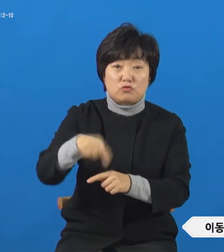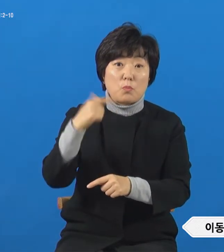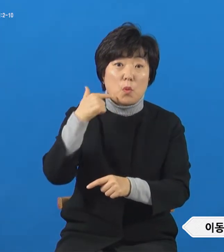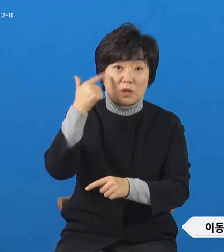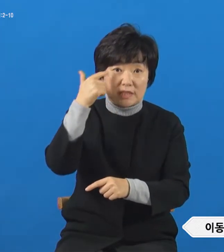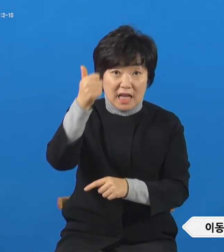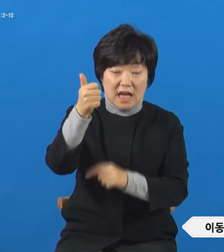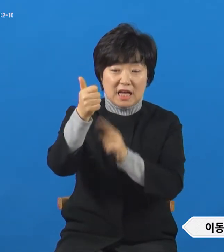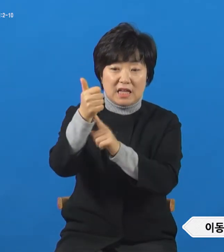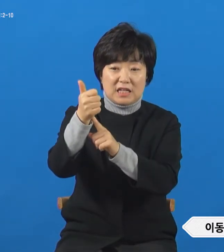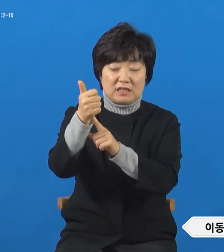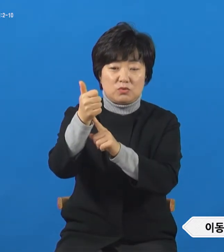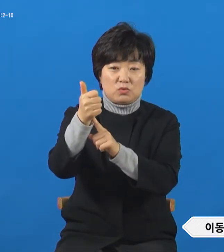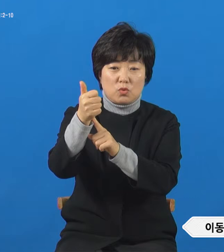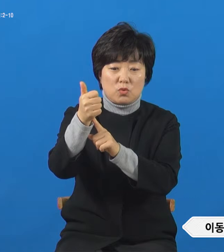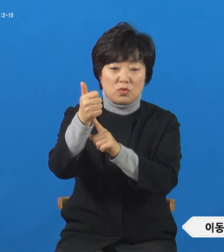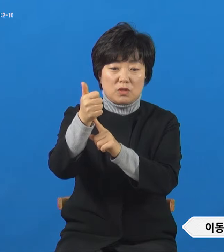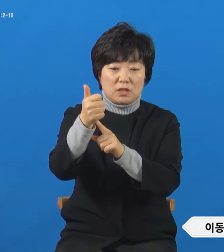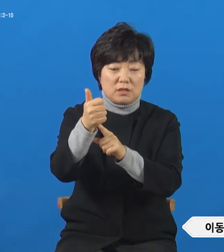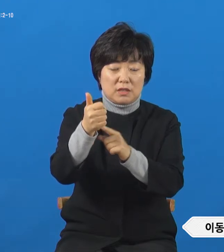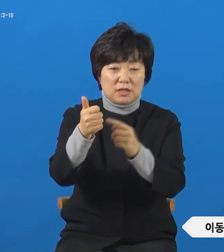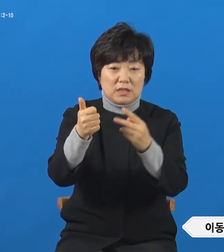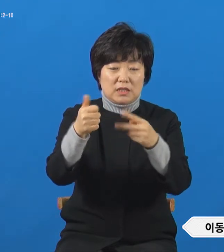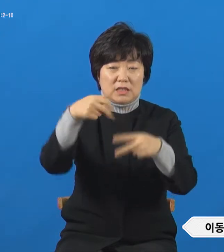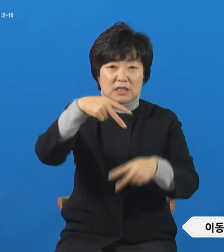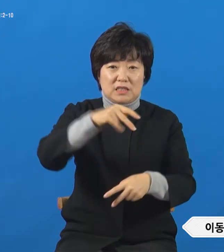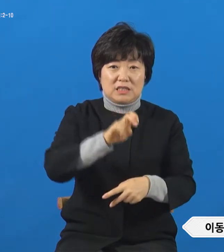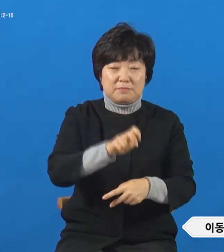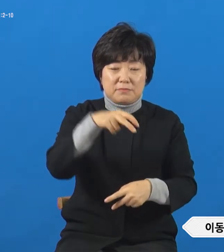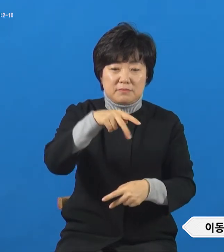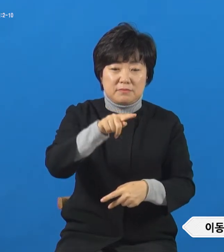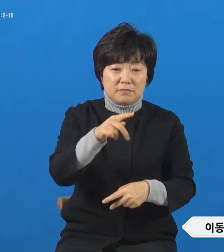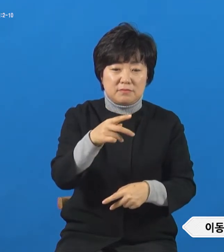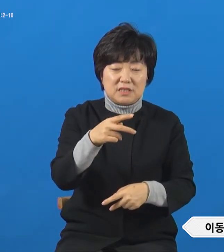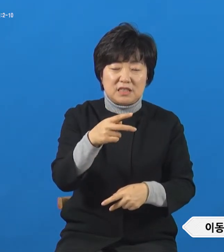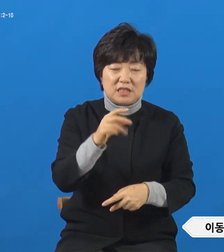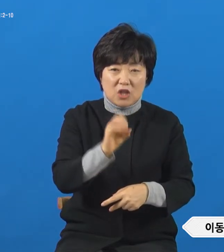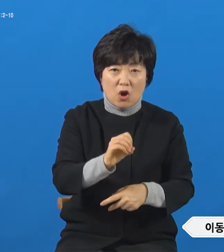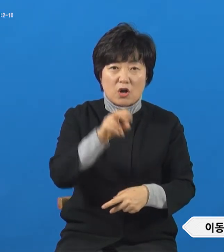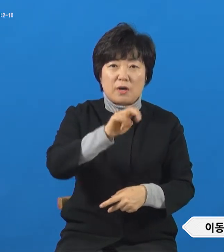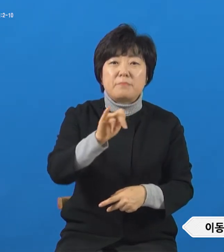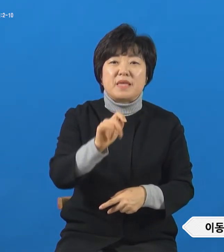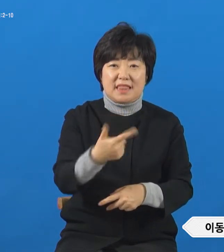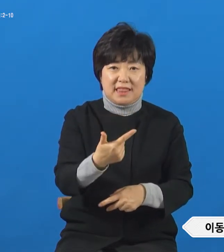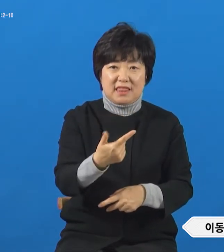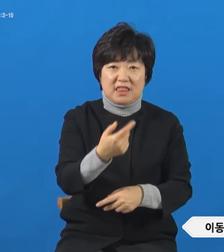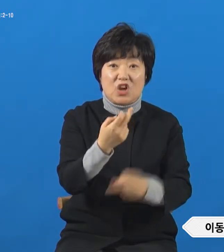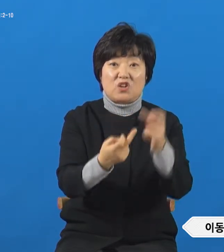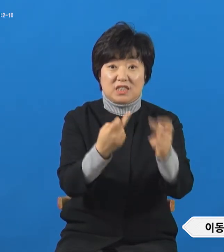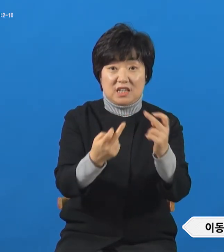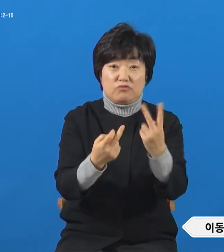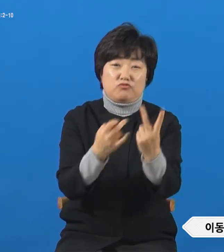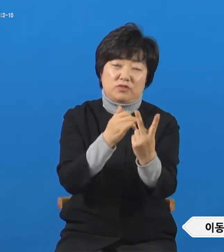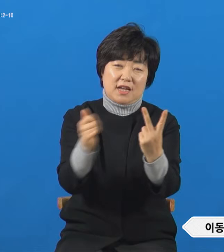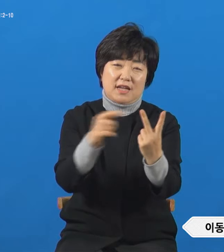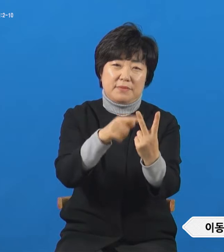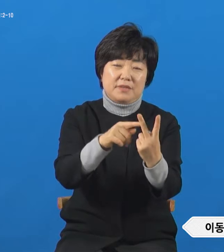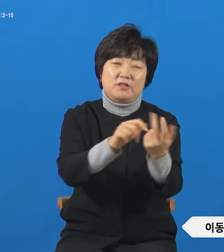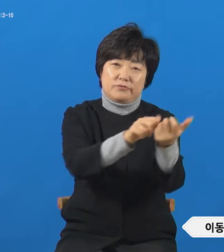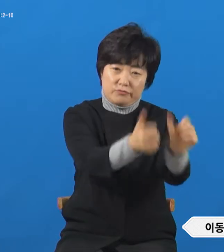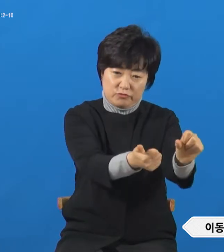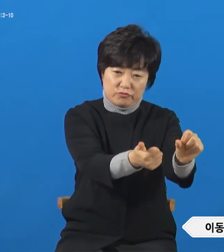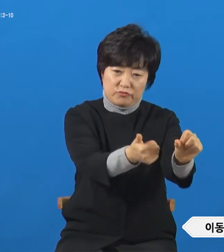멤버였던 심성민 형제 두 사람이 순교한 채로 사건 발생 42일, 귀국